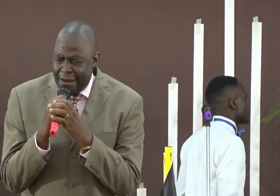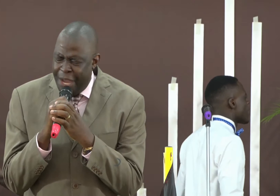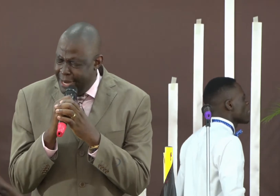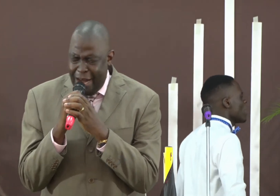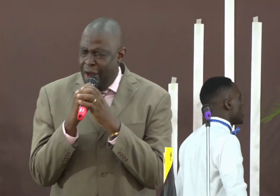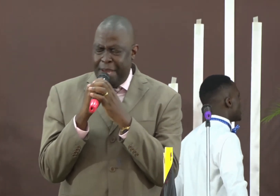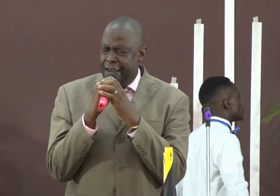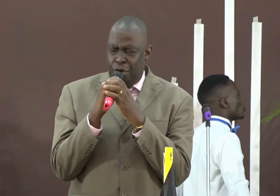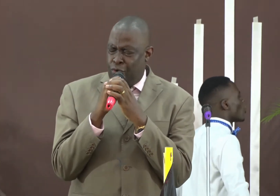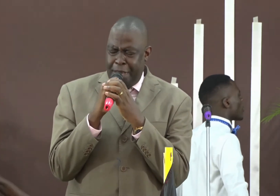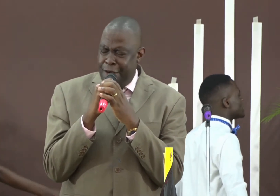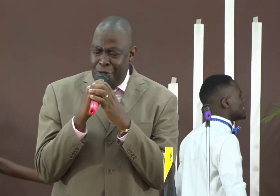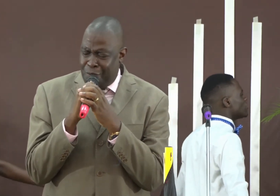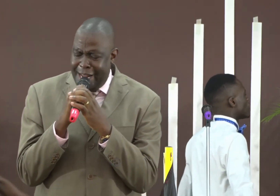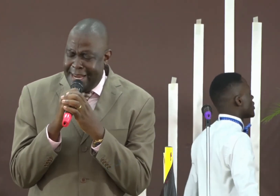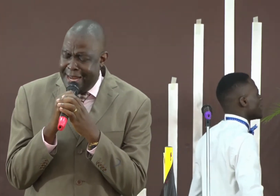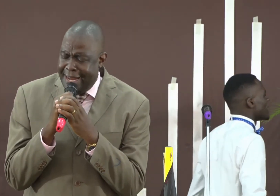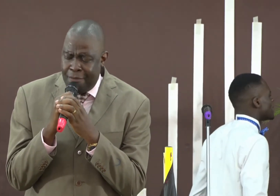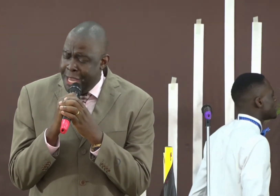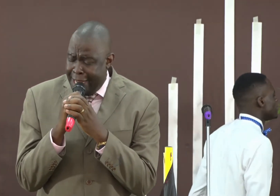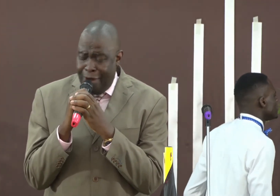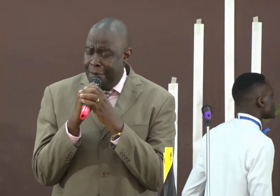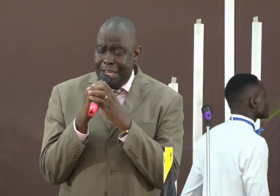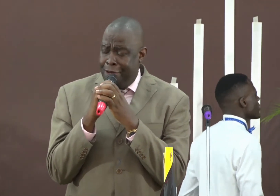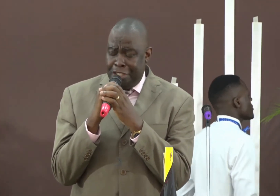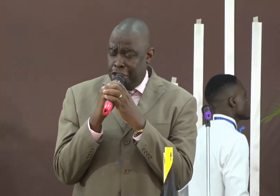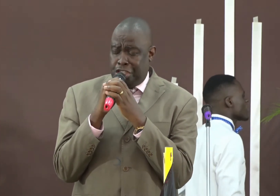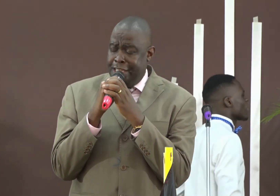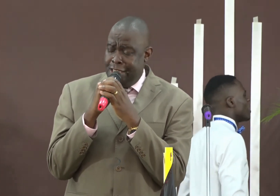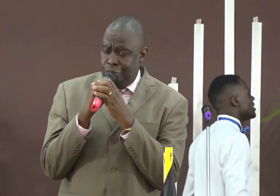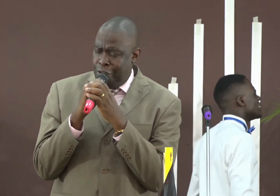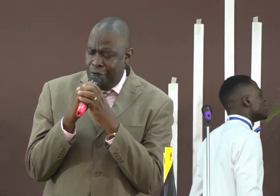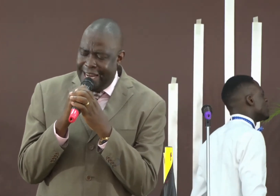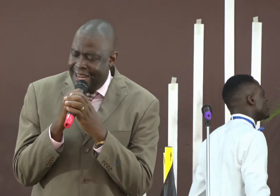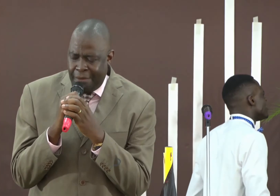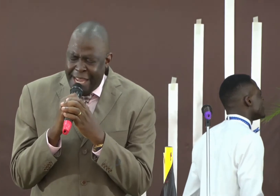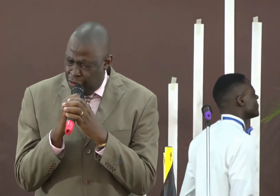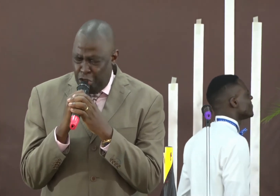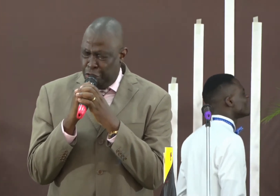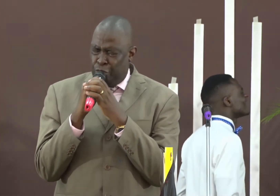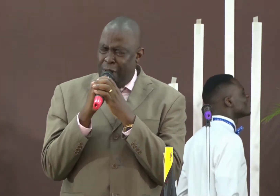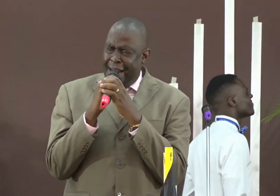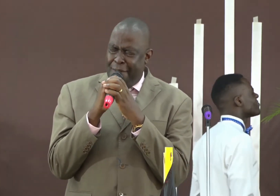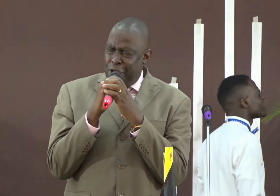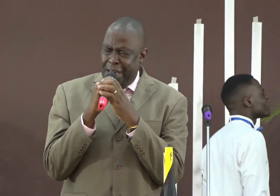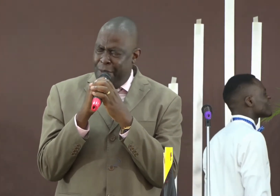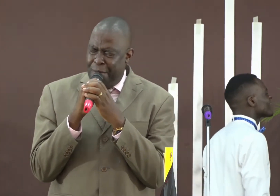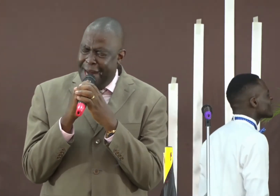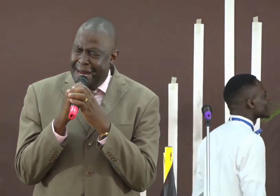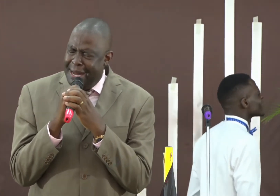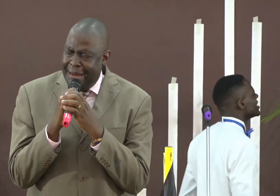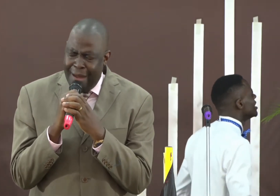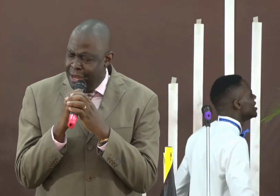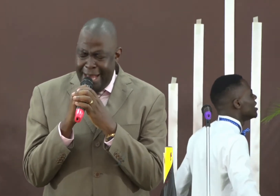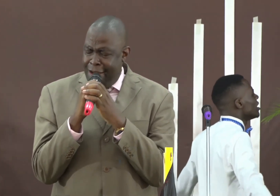ulala Kawabele wokuver wokulala Kawabele weche sechilukula Toto kuwala